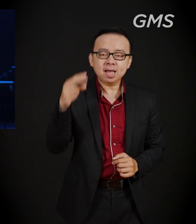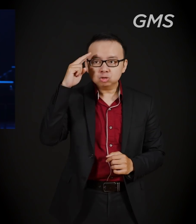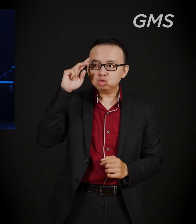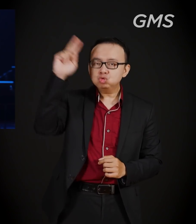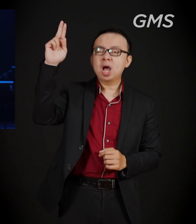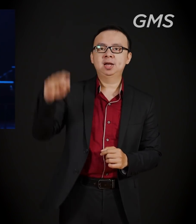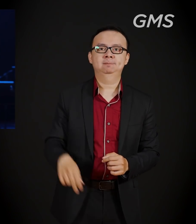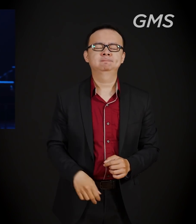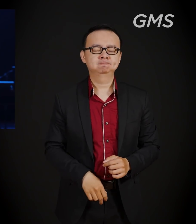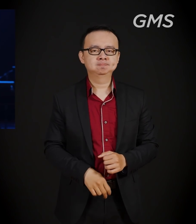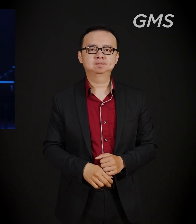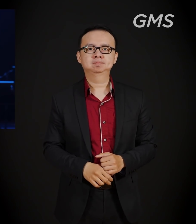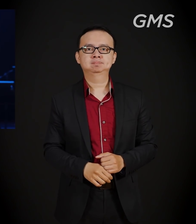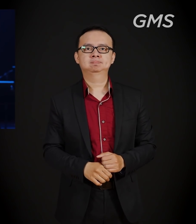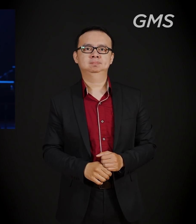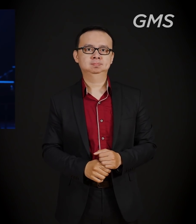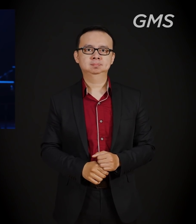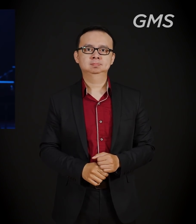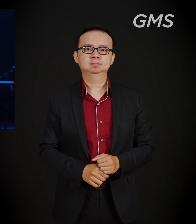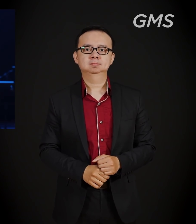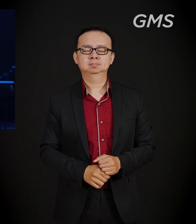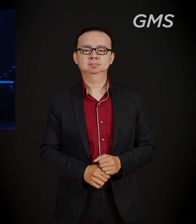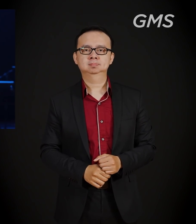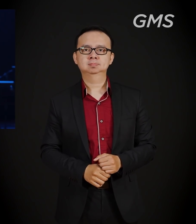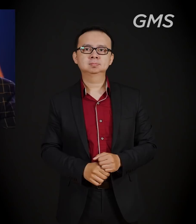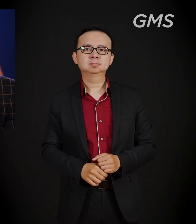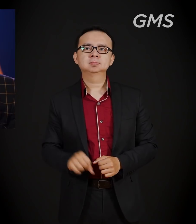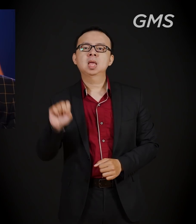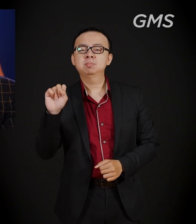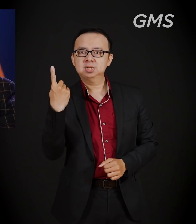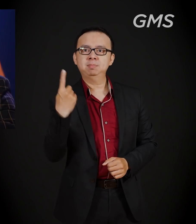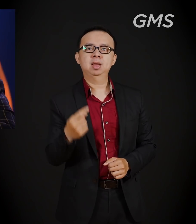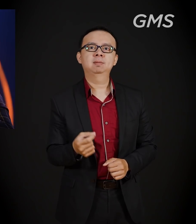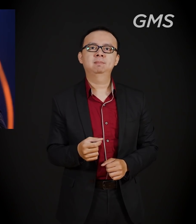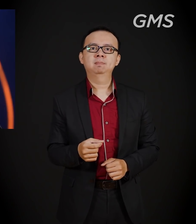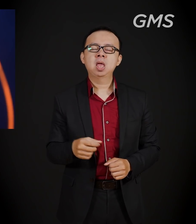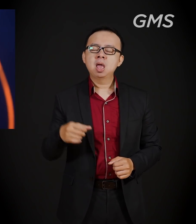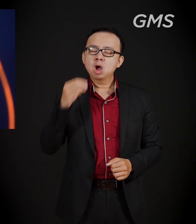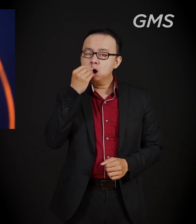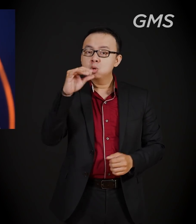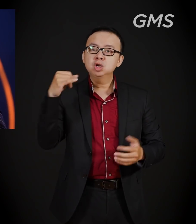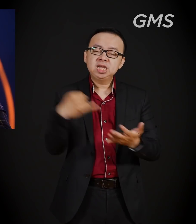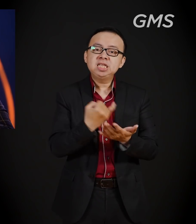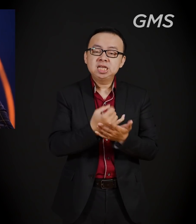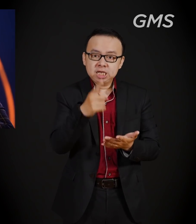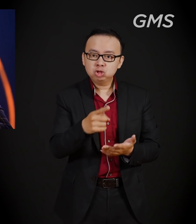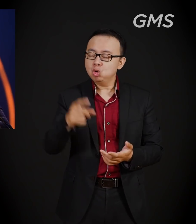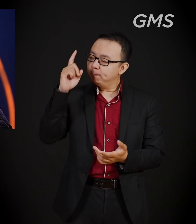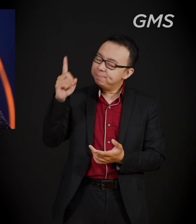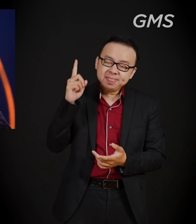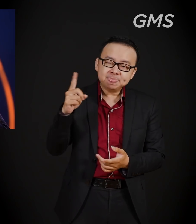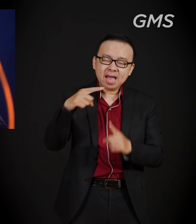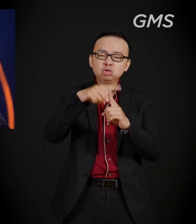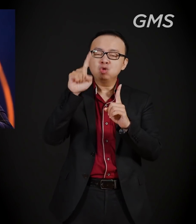terakhir sebelum saya berdoa buat siap saudara sekalian. Yang pertama. Karena pekabaran Injil adalah perintah dan kehendak Tuhan, berarti tugas setiap kita